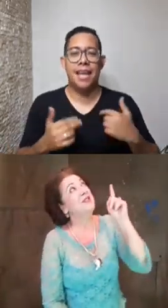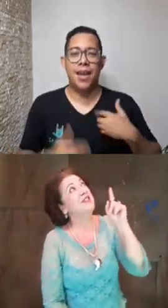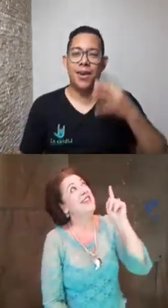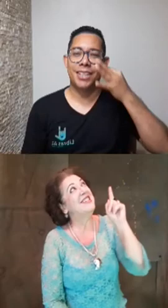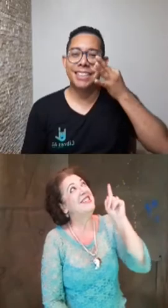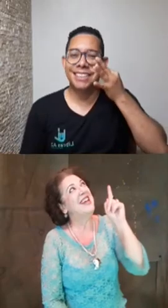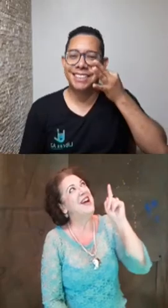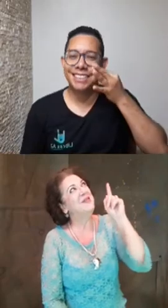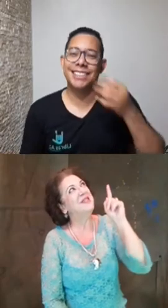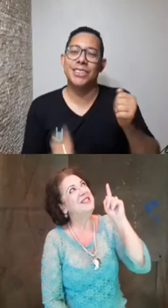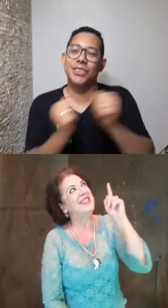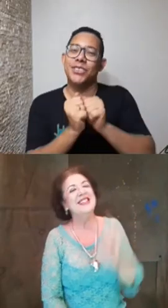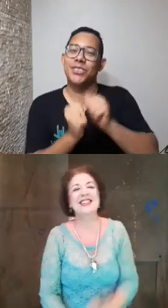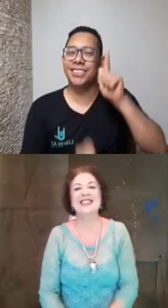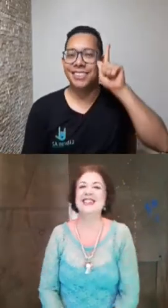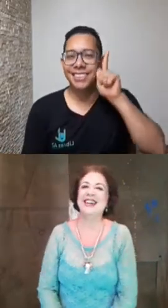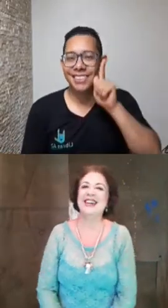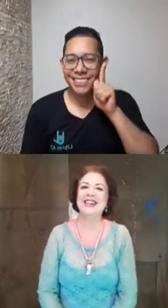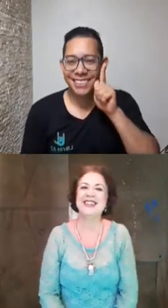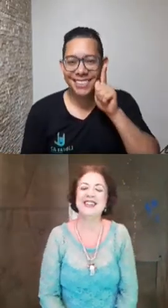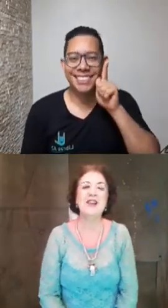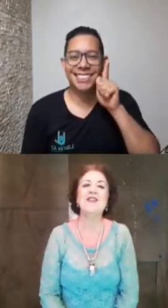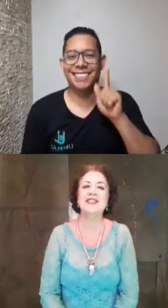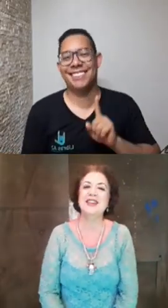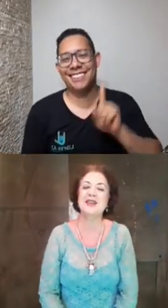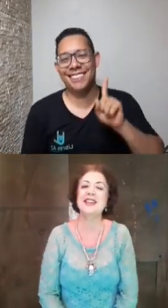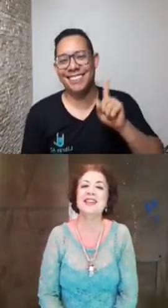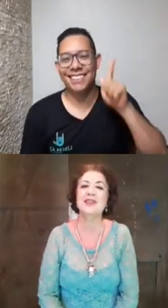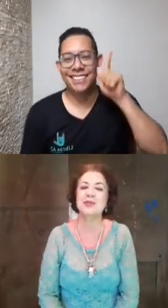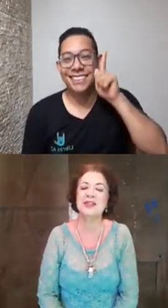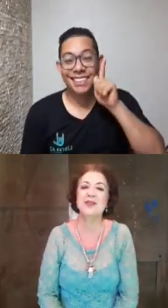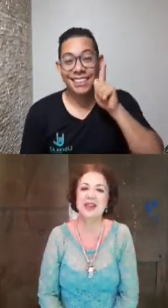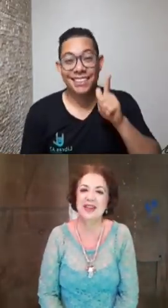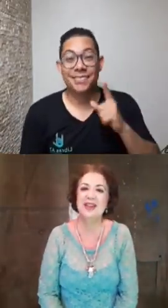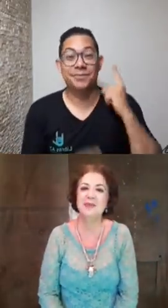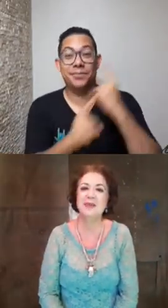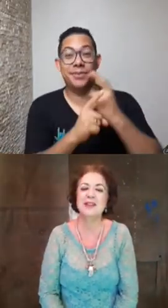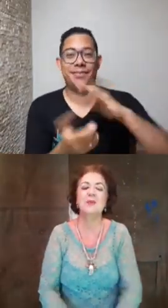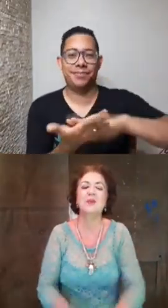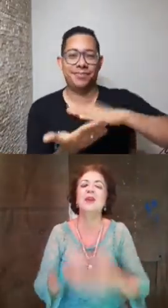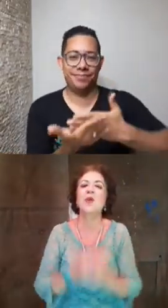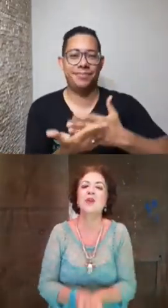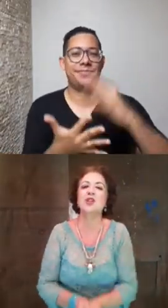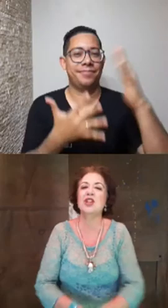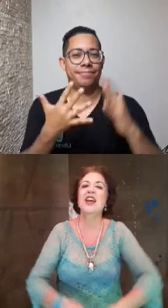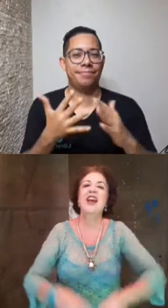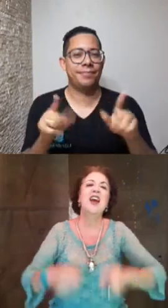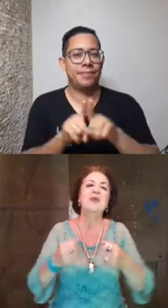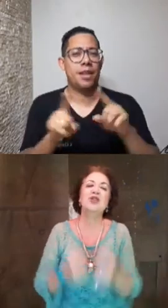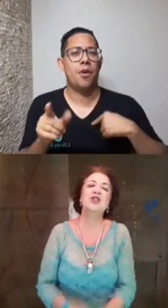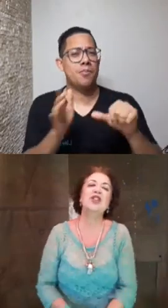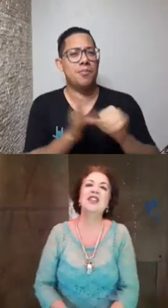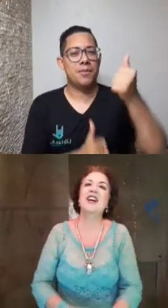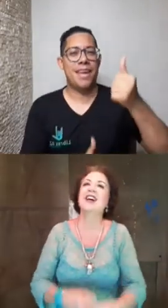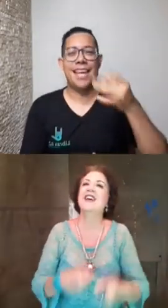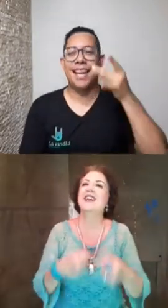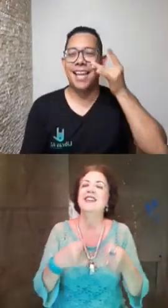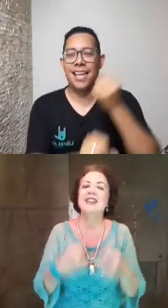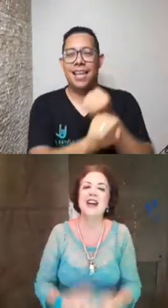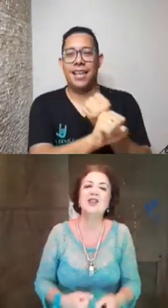do Gesiel Santana, que está fazendo essa tradução em Libras, porque hoje é o